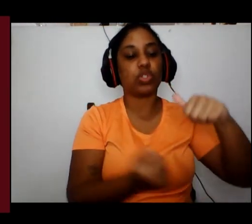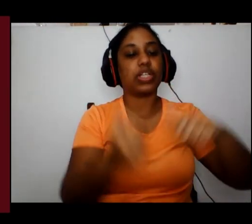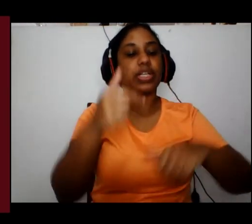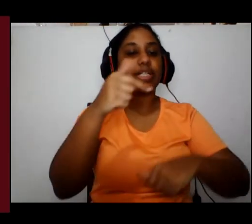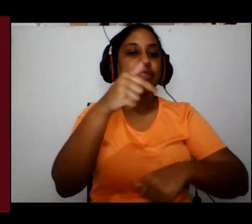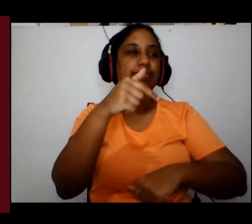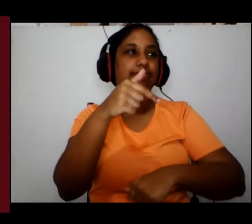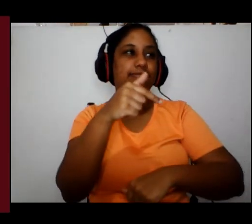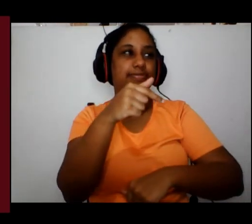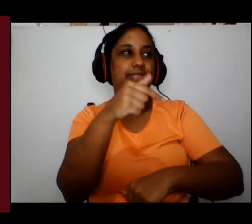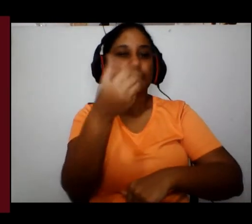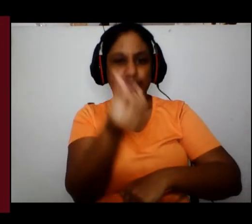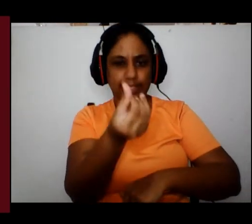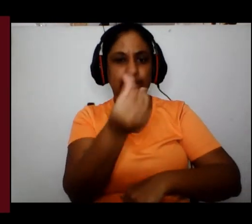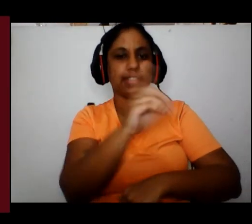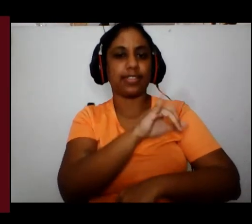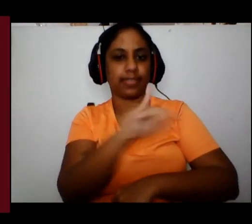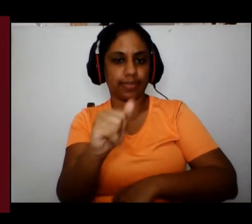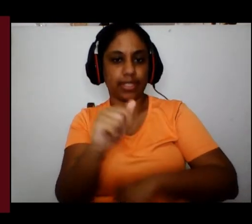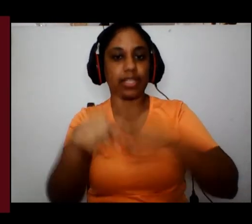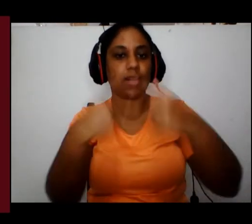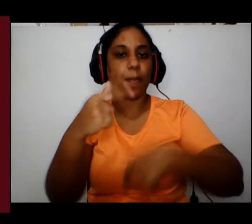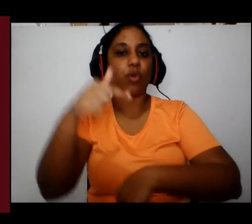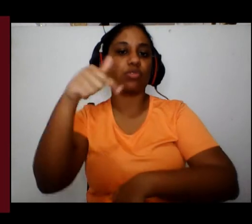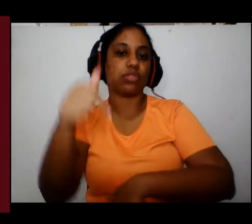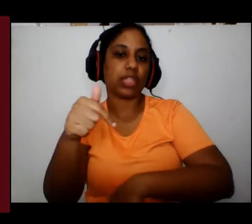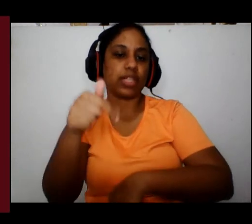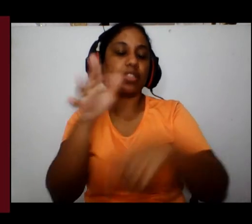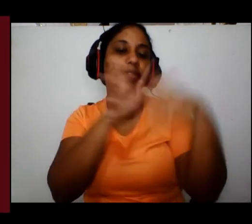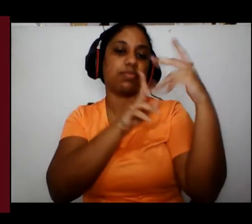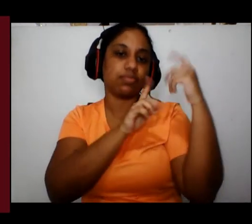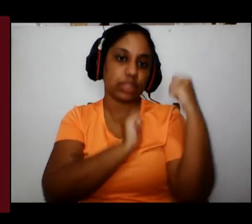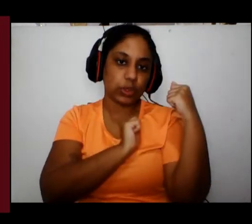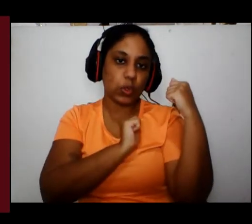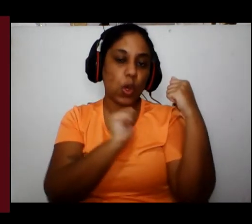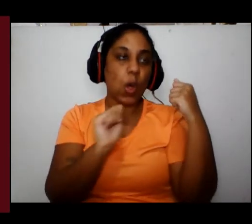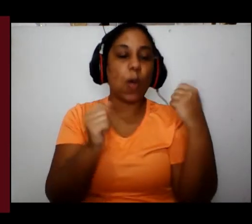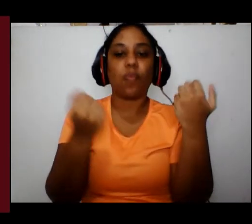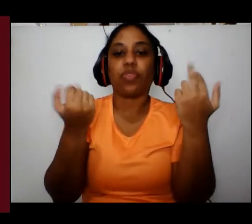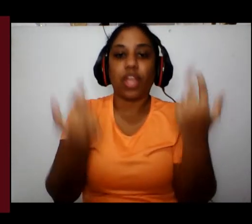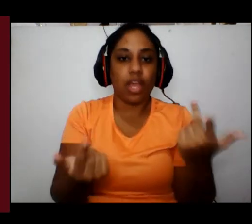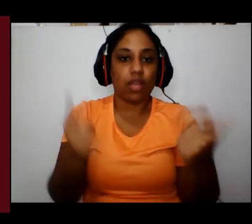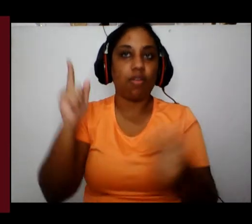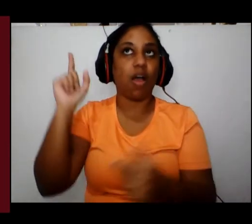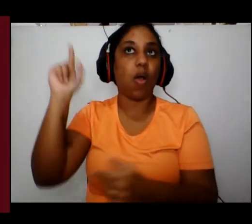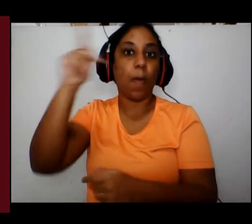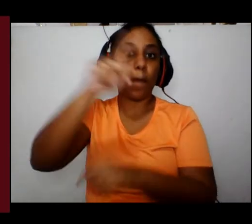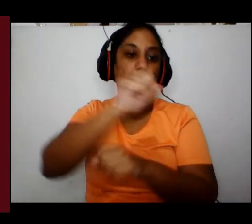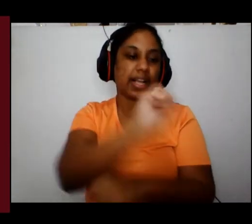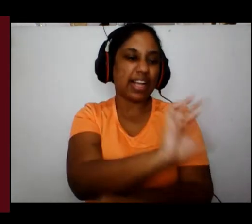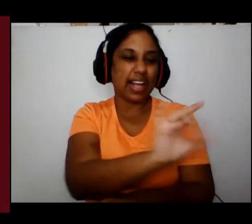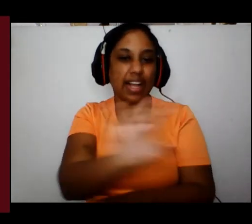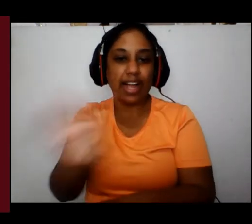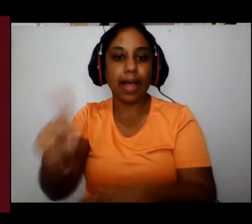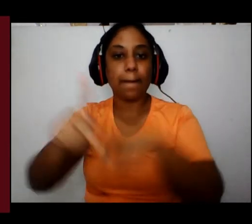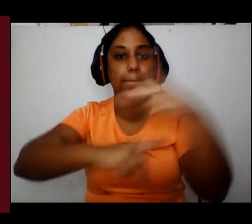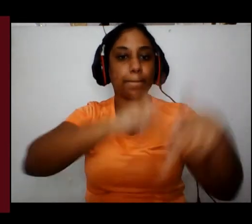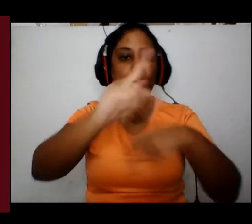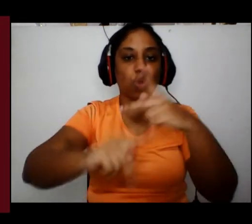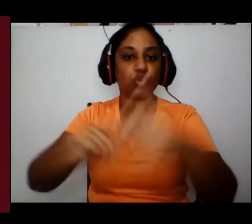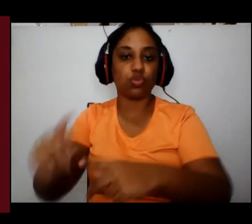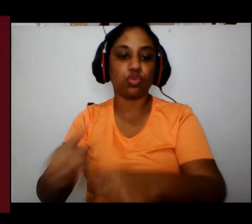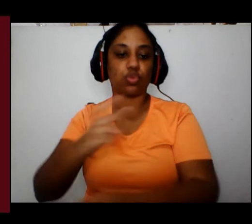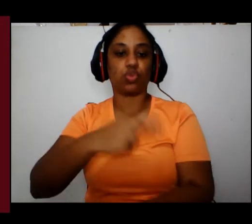Porém, existem diversas outras versões de histórias da criação do mundo, do homem, do universo, pois